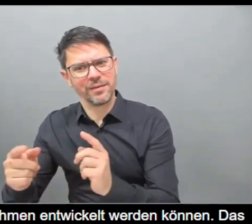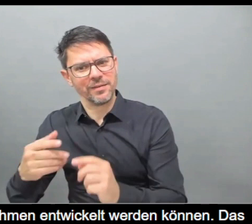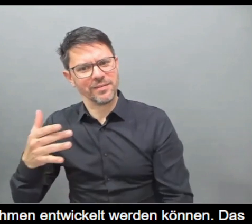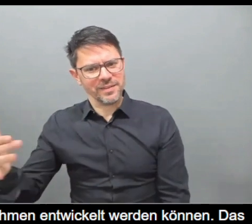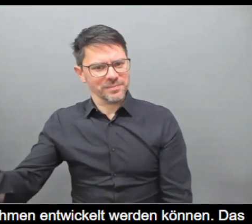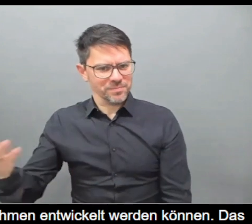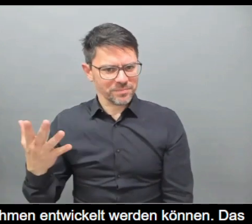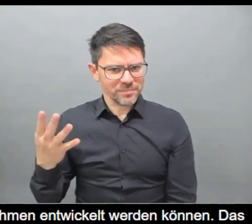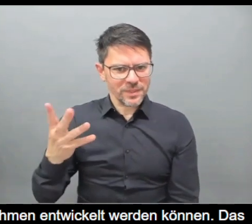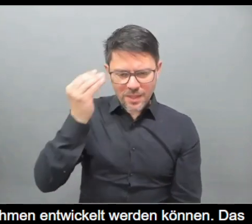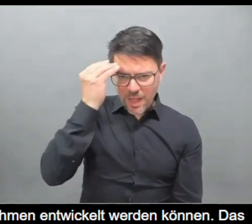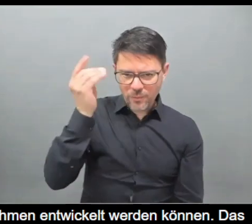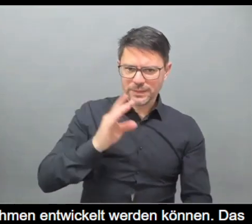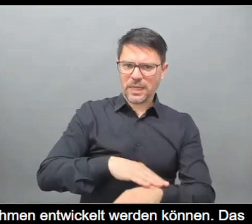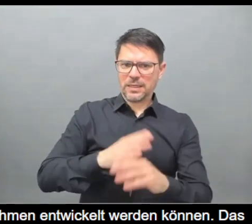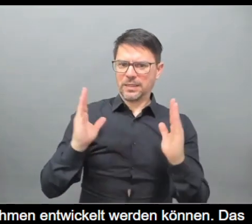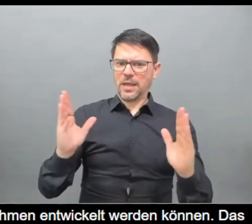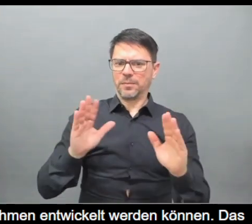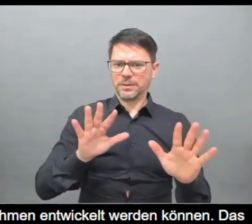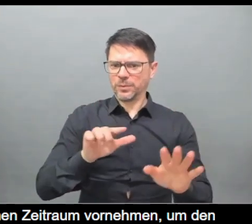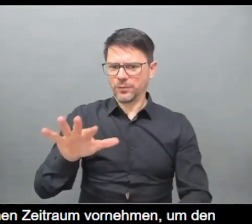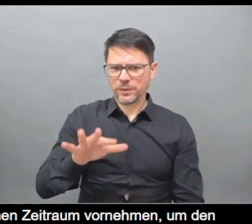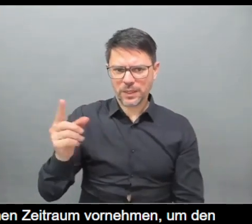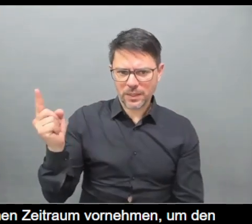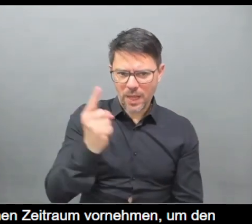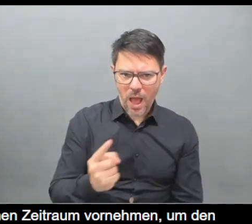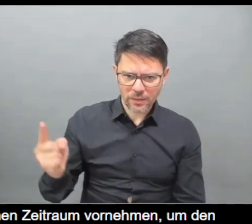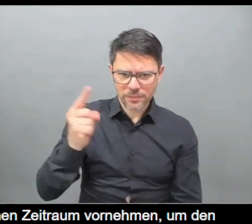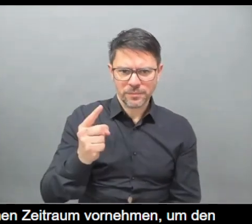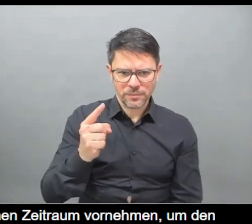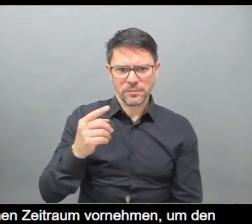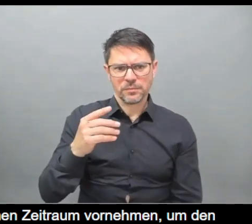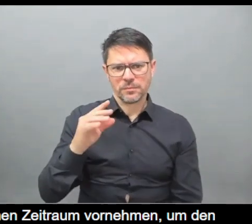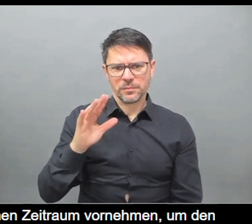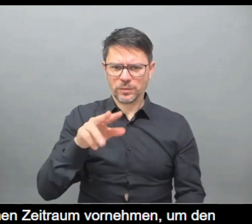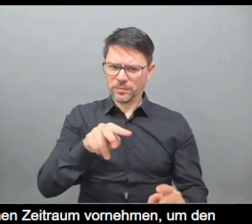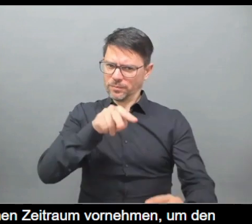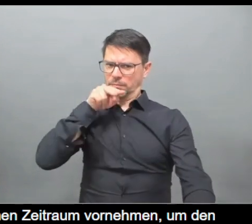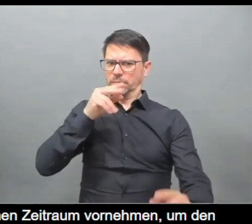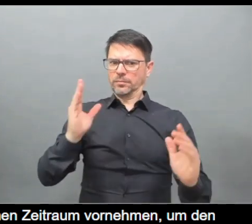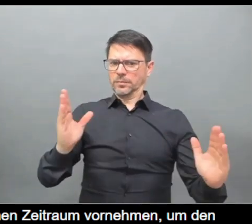aber das kann man in der Praxis nicht so umsetzen. Das wären mal drei Aspekte aus meiner Sicht. Ich bin neugierig auf die Ergänzungen.